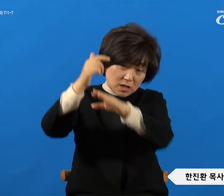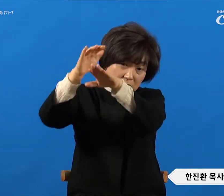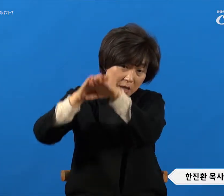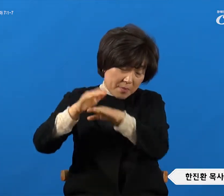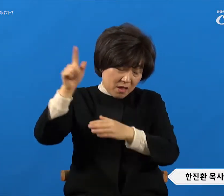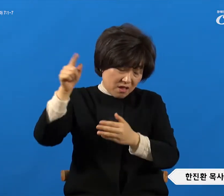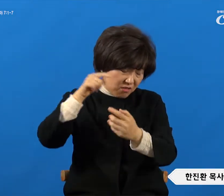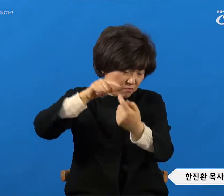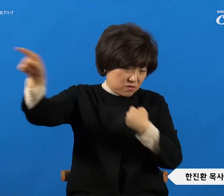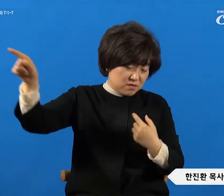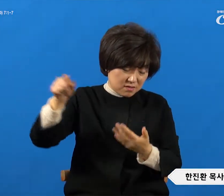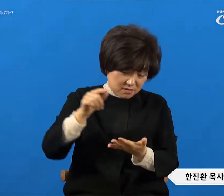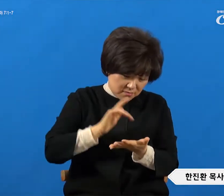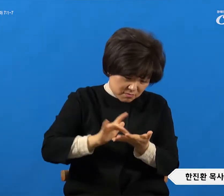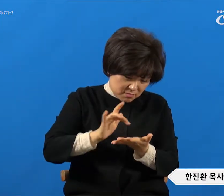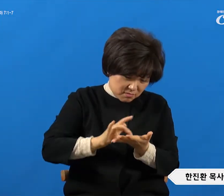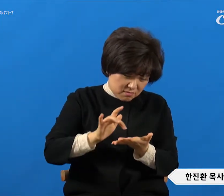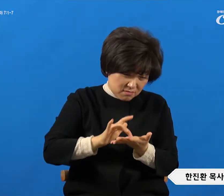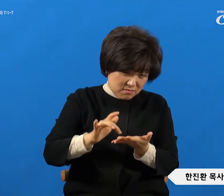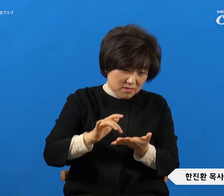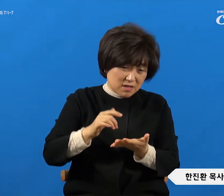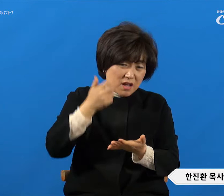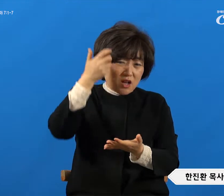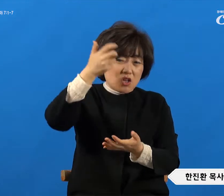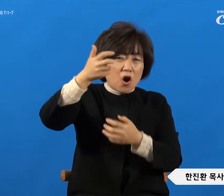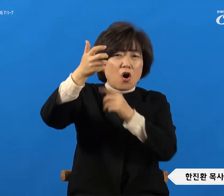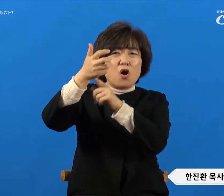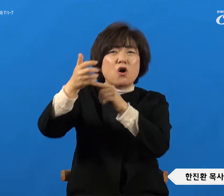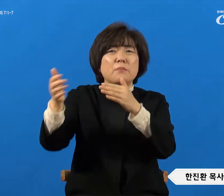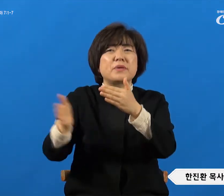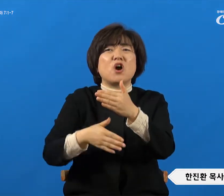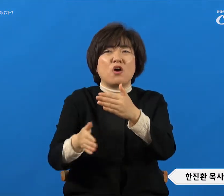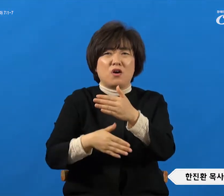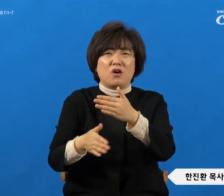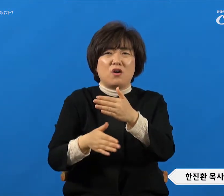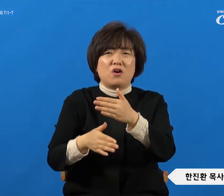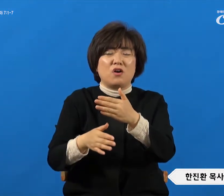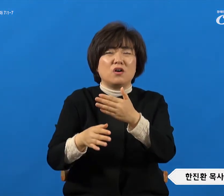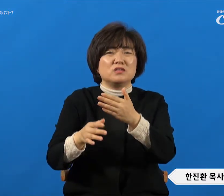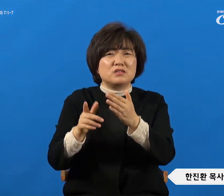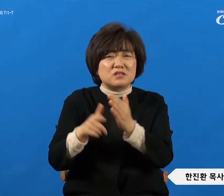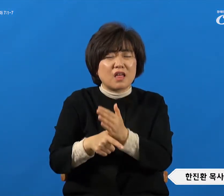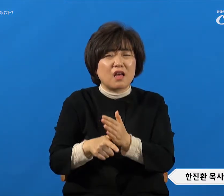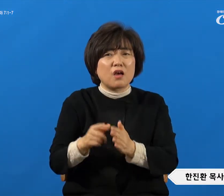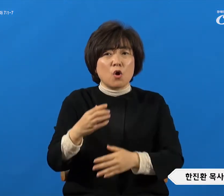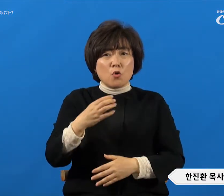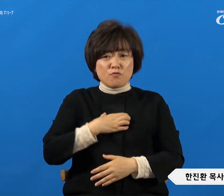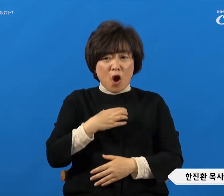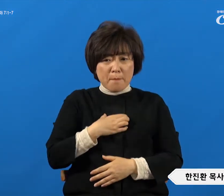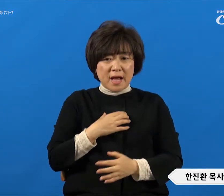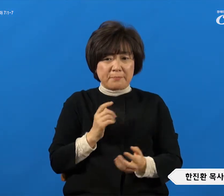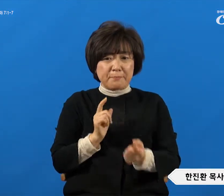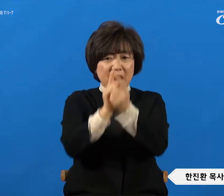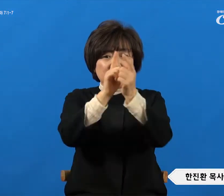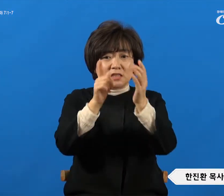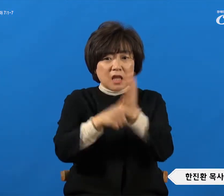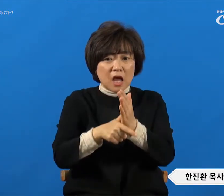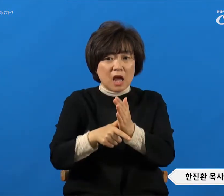그렇게 우리 영이 텅 비어 있으면 인생의 위기의 순간을 당할 때에 감당할 수가